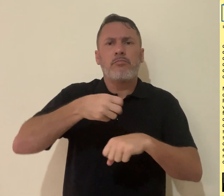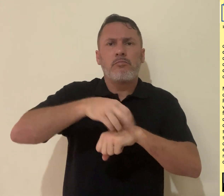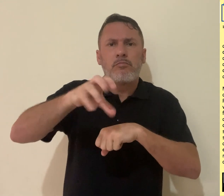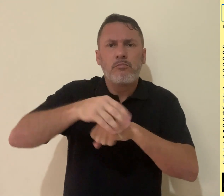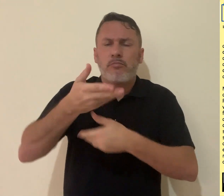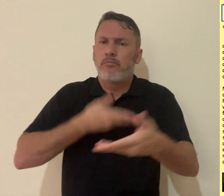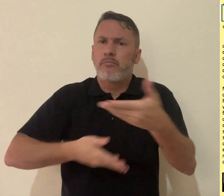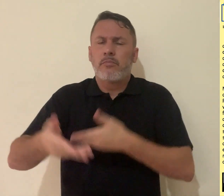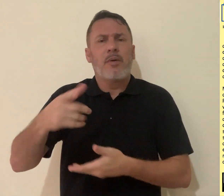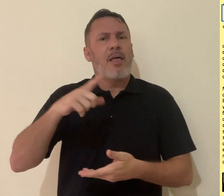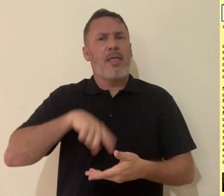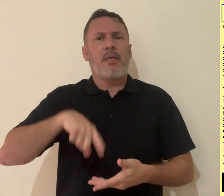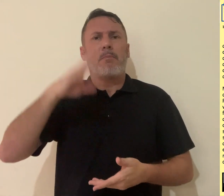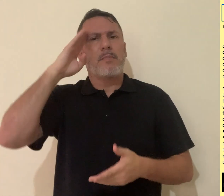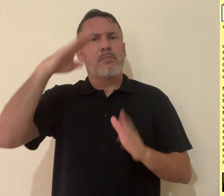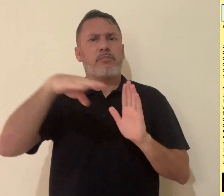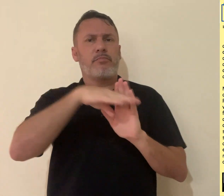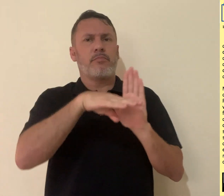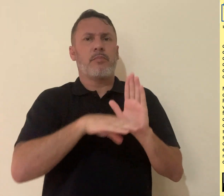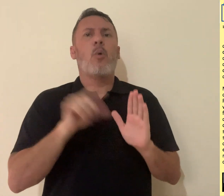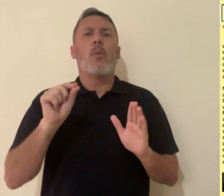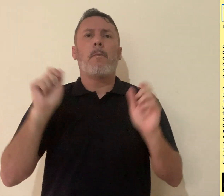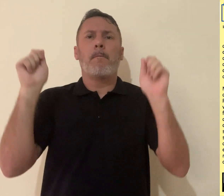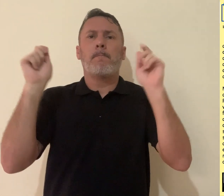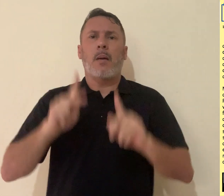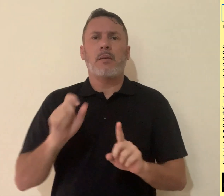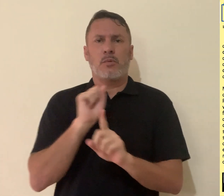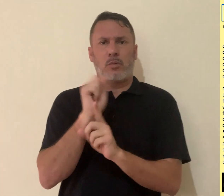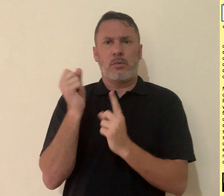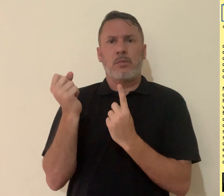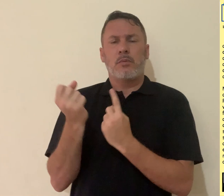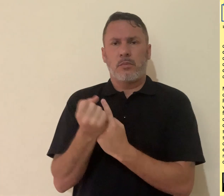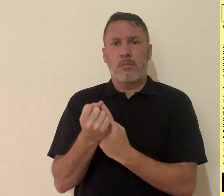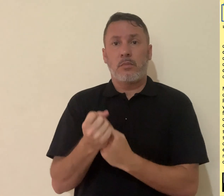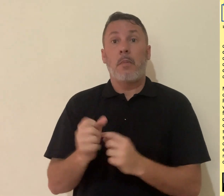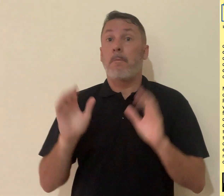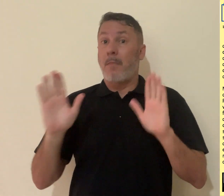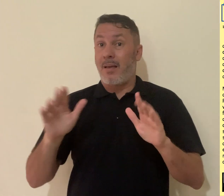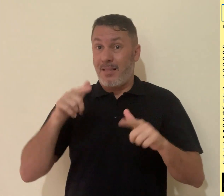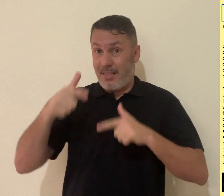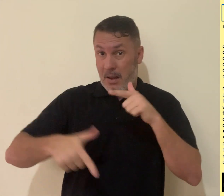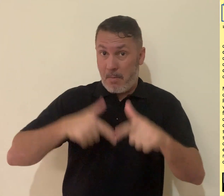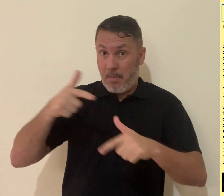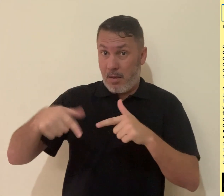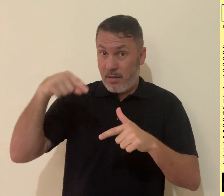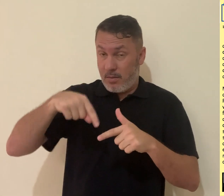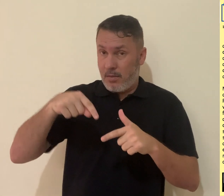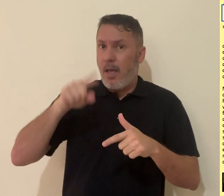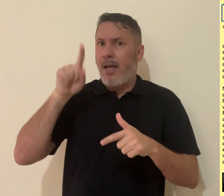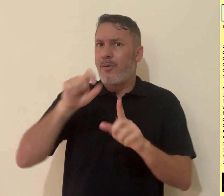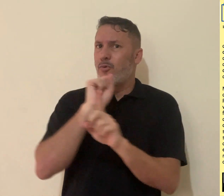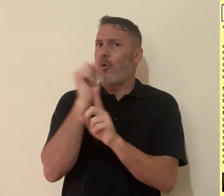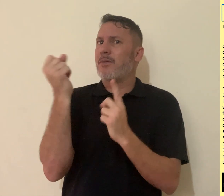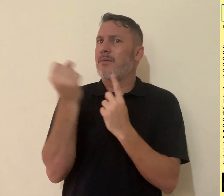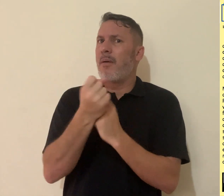prestação de serviços são fatores indispensáveis a paz social ademais o trabalho é um